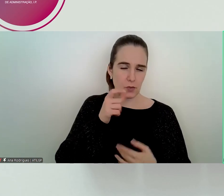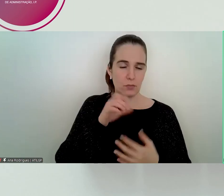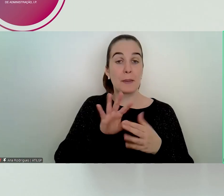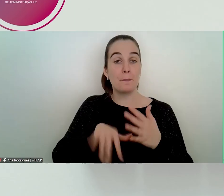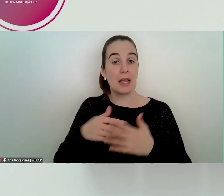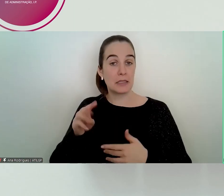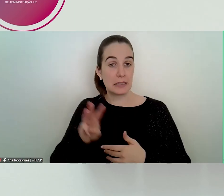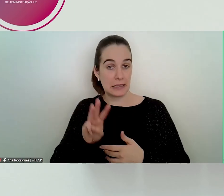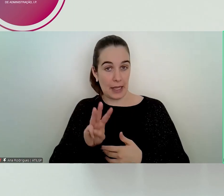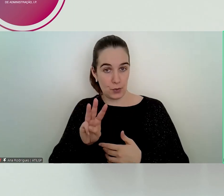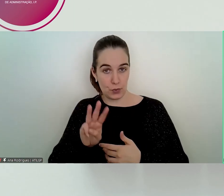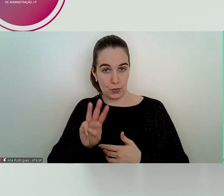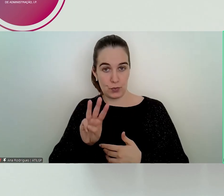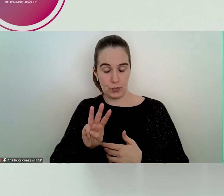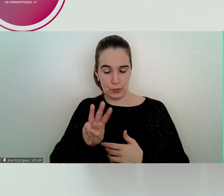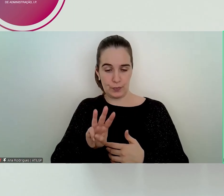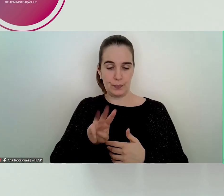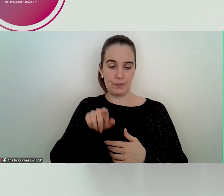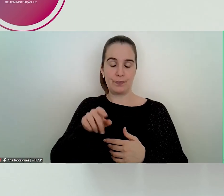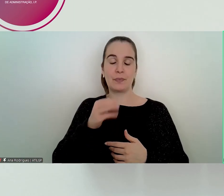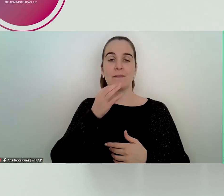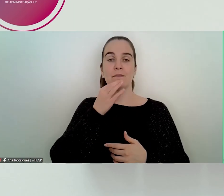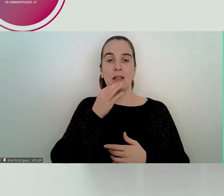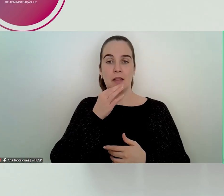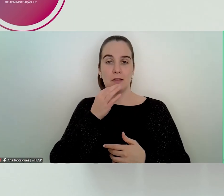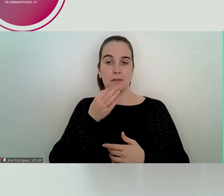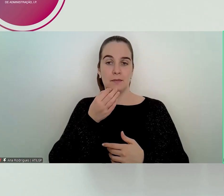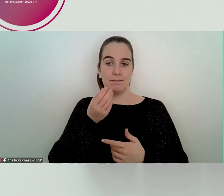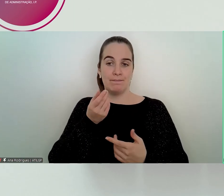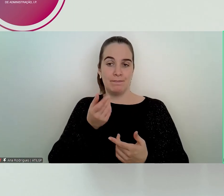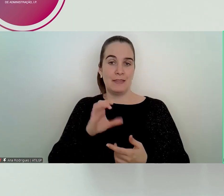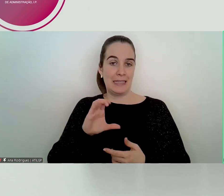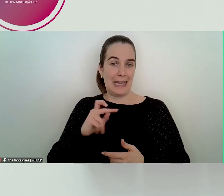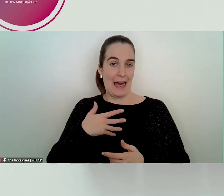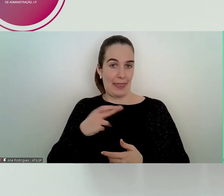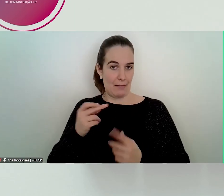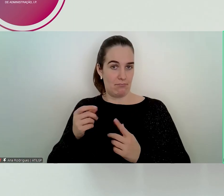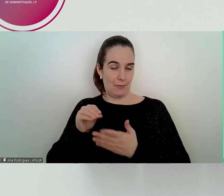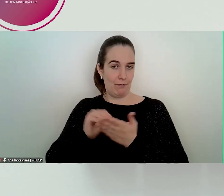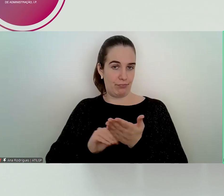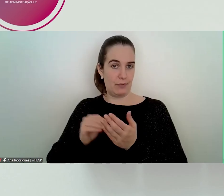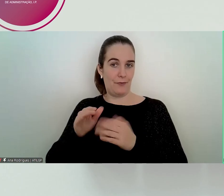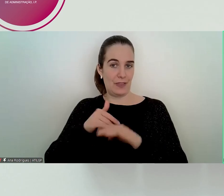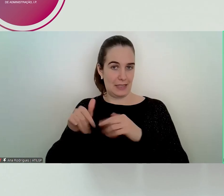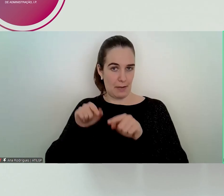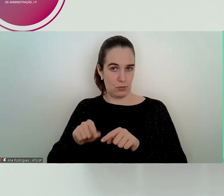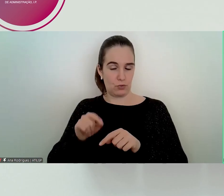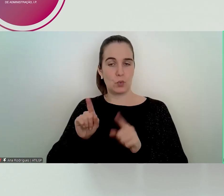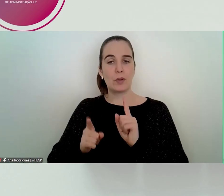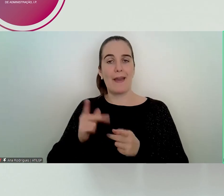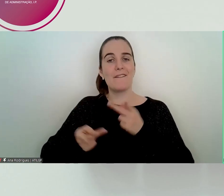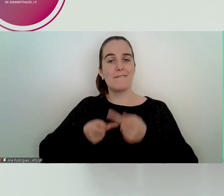plano, que foi concretizado no contexto da CADA, não é? Portanto, no contexto da CADA foi realizada uma